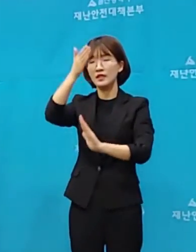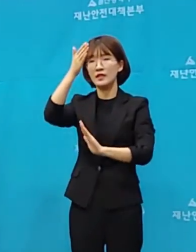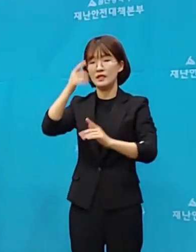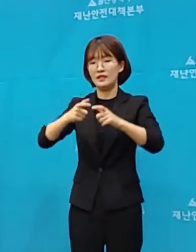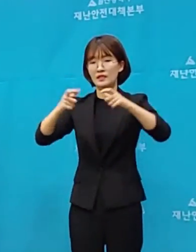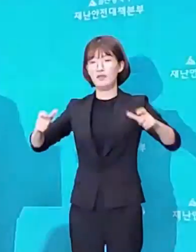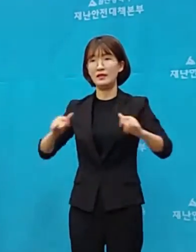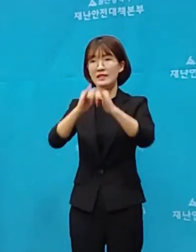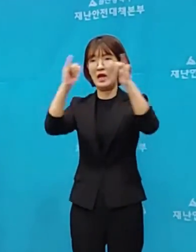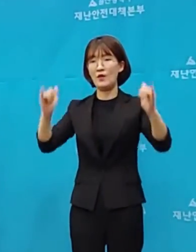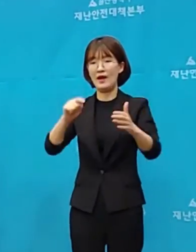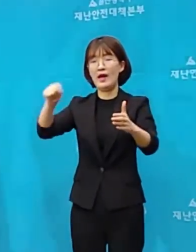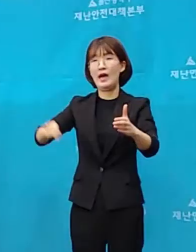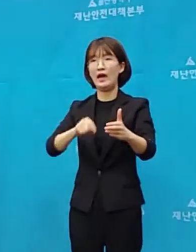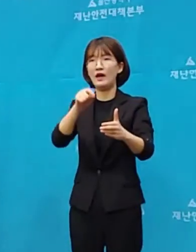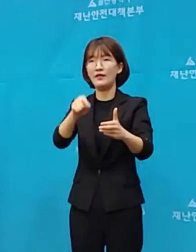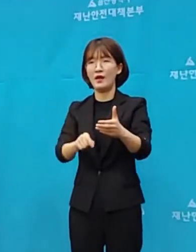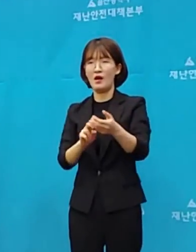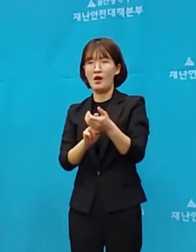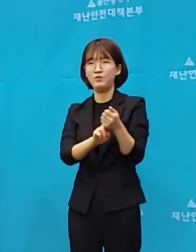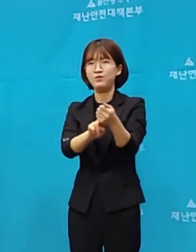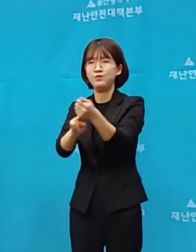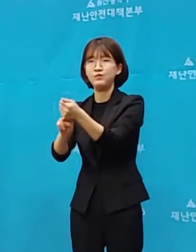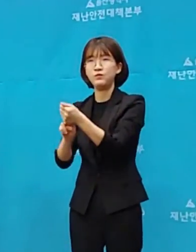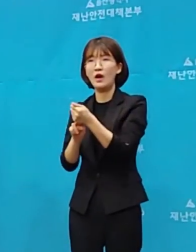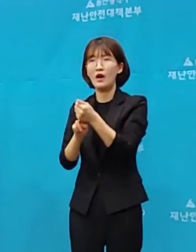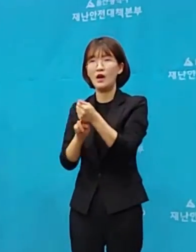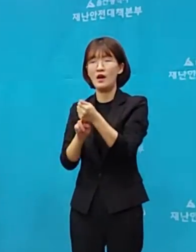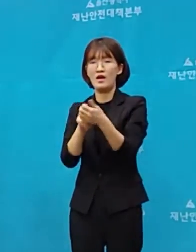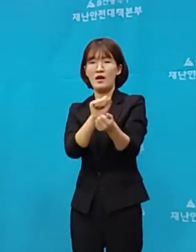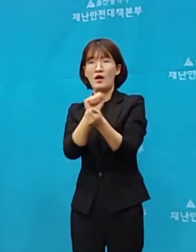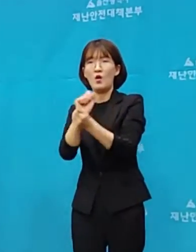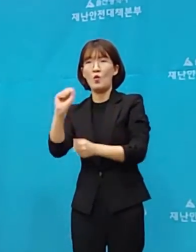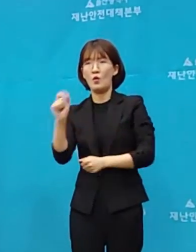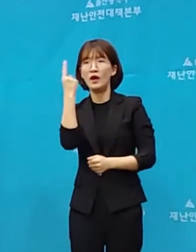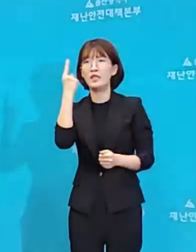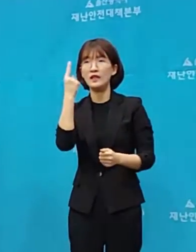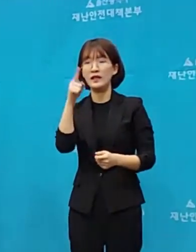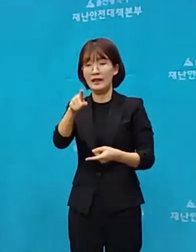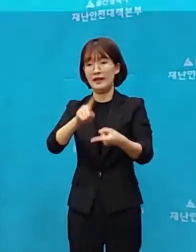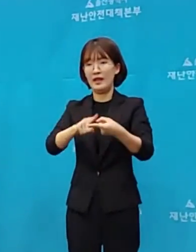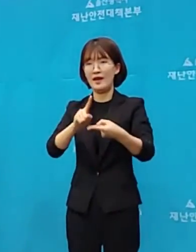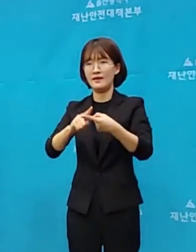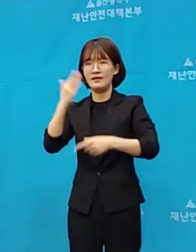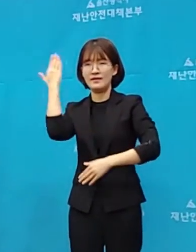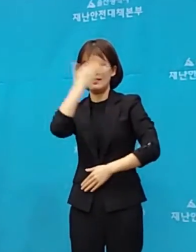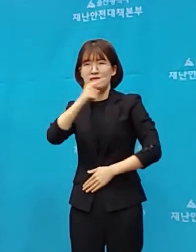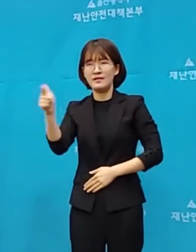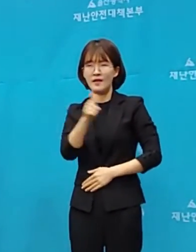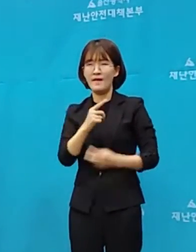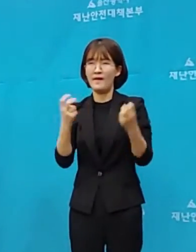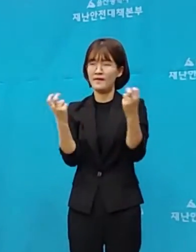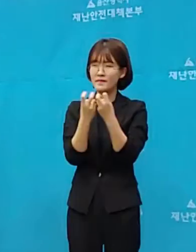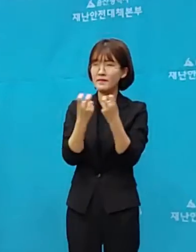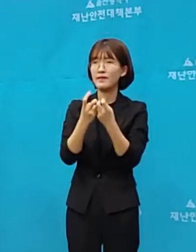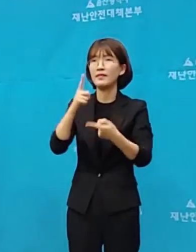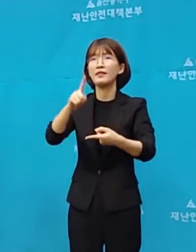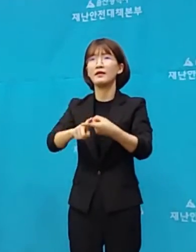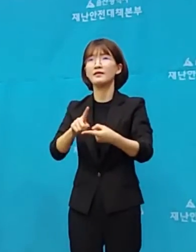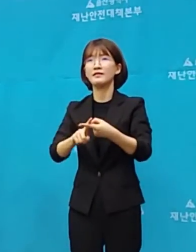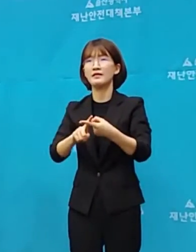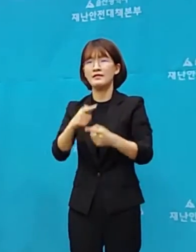지역사회에 잠재된 감염원에 대한 소독과 방역을 어떻게 해야 할